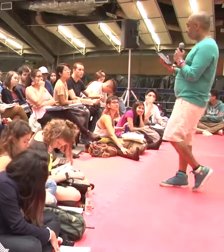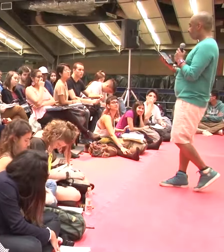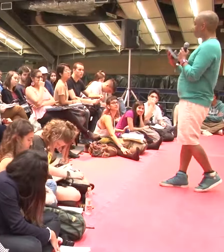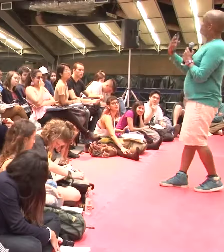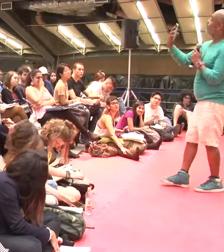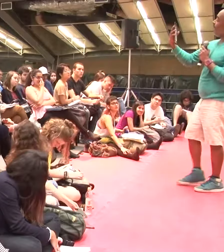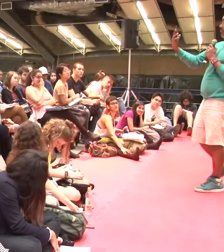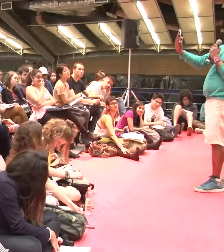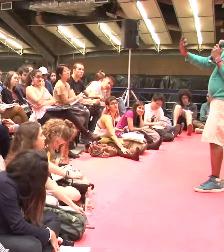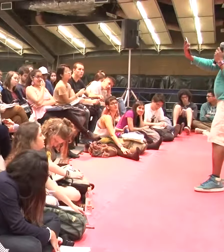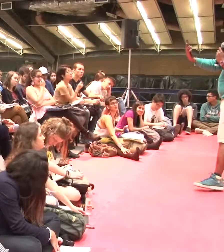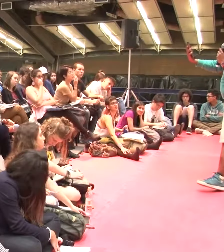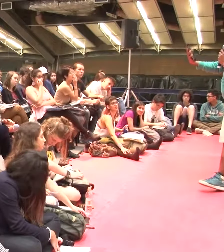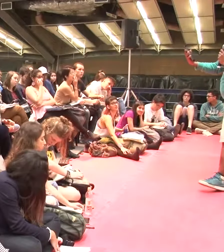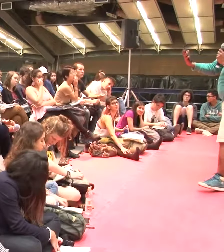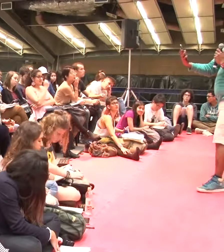absolutamente.